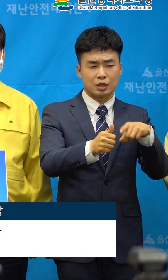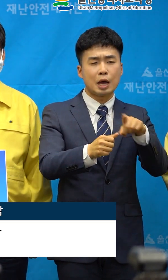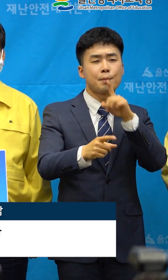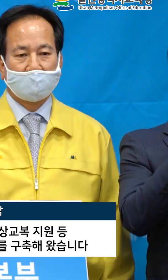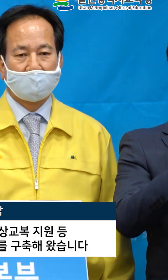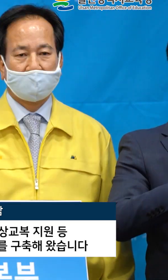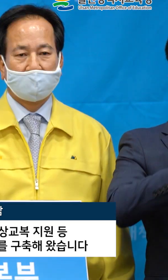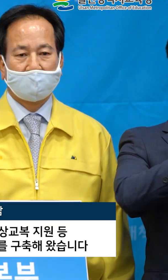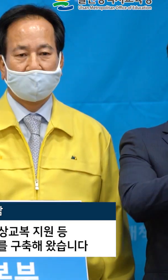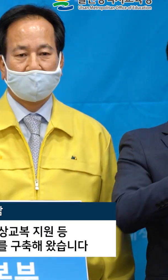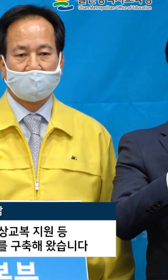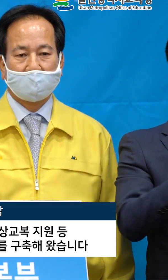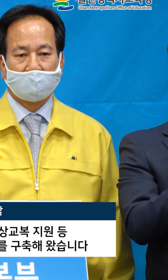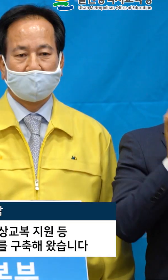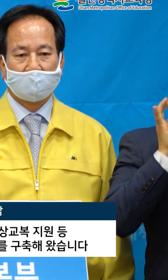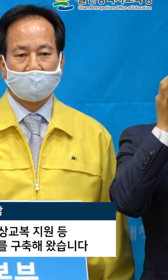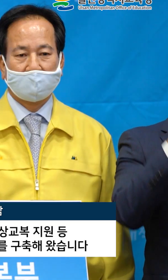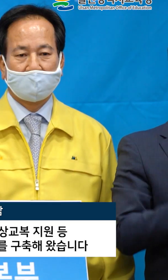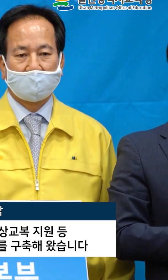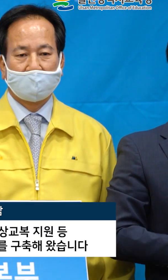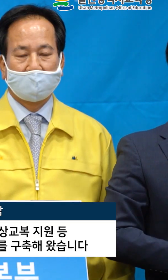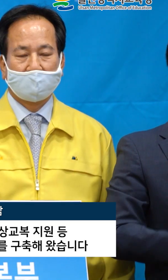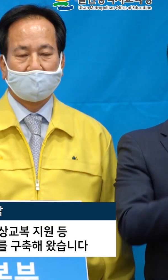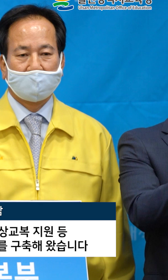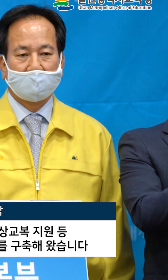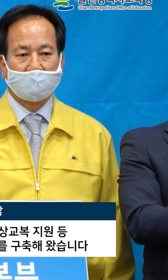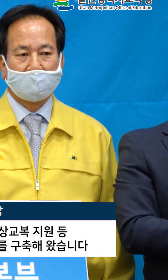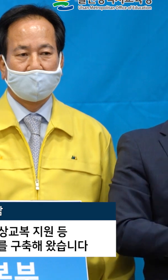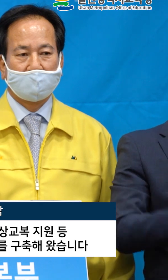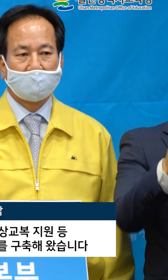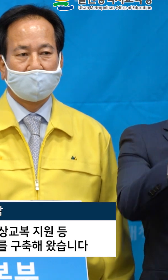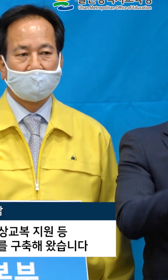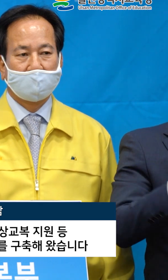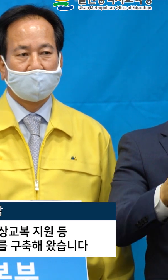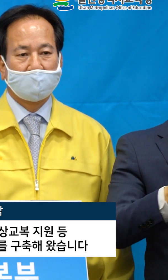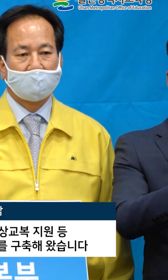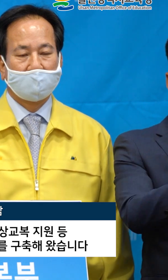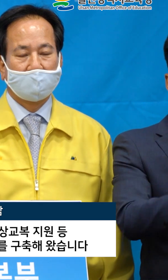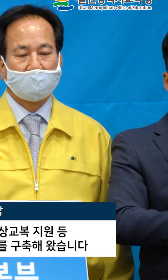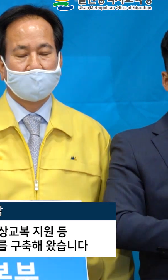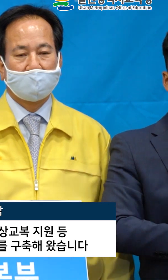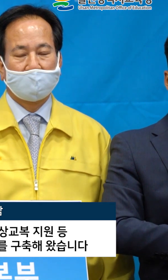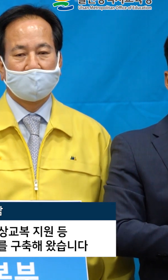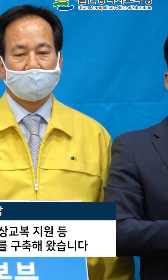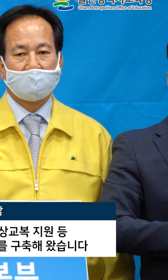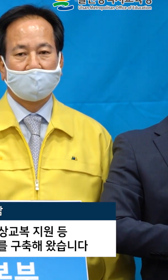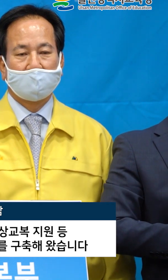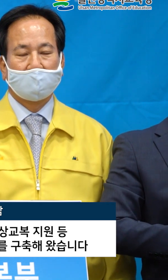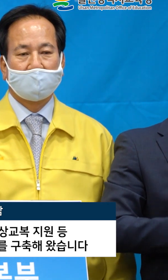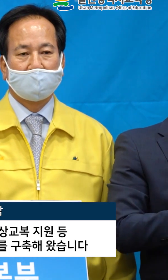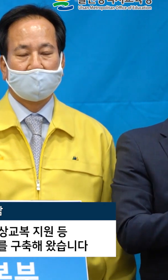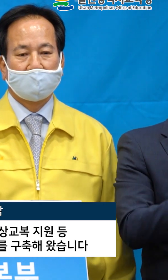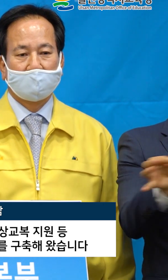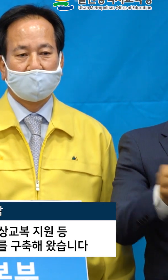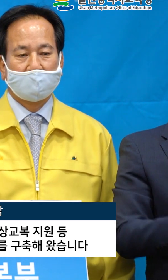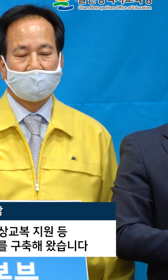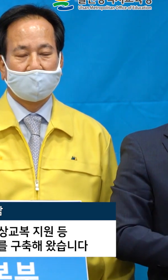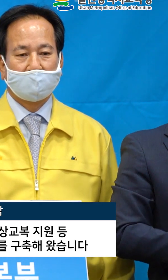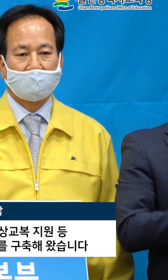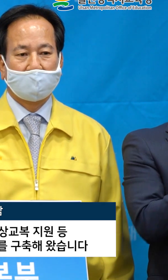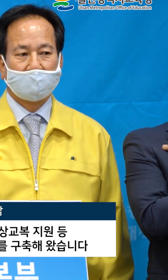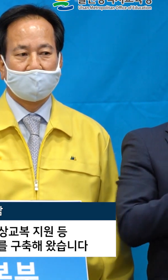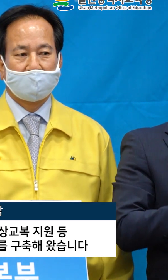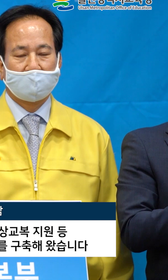노력입니다. 그동안 울산시 그리고 5개 구군과 우리 교육청은 무상급식, 무상교복 지원